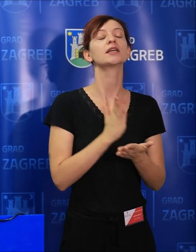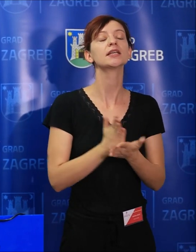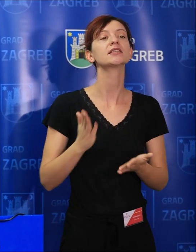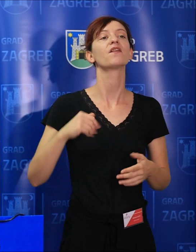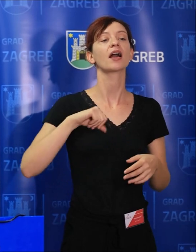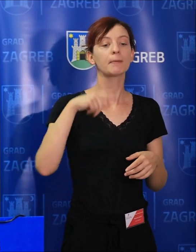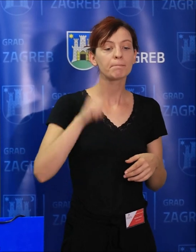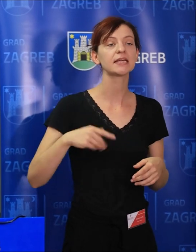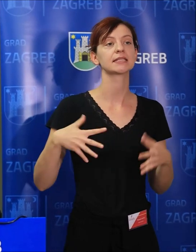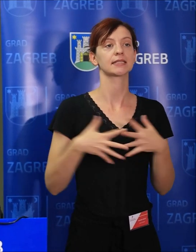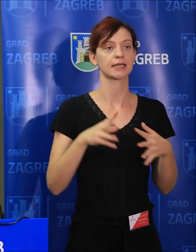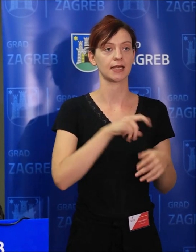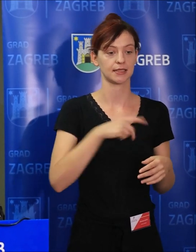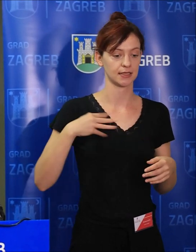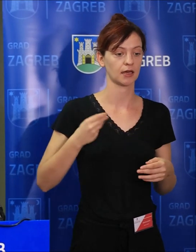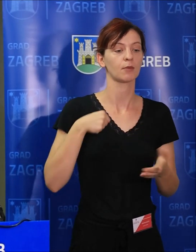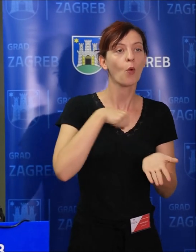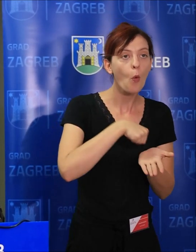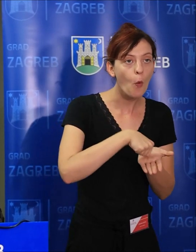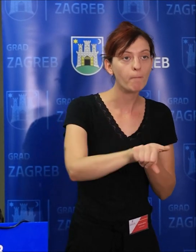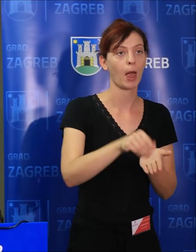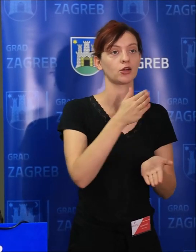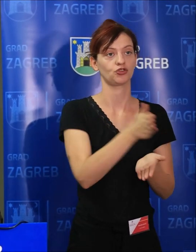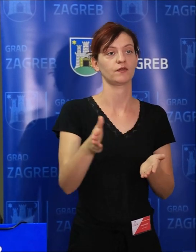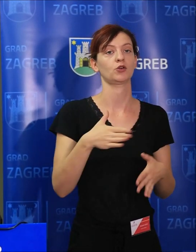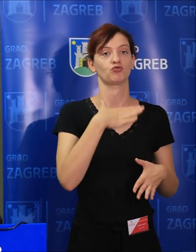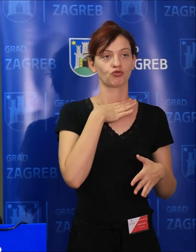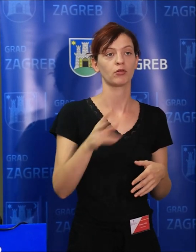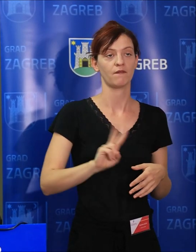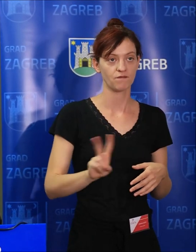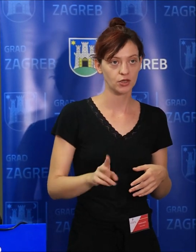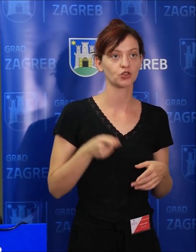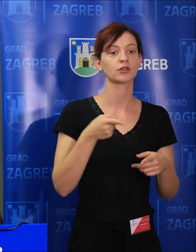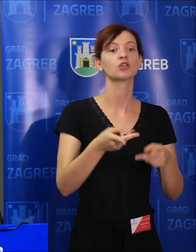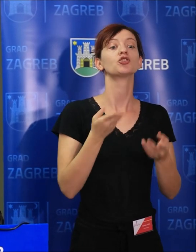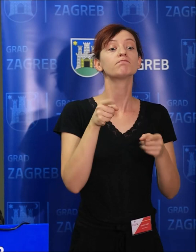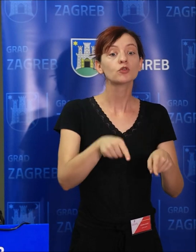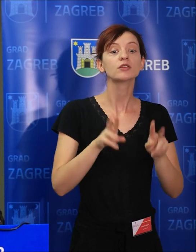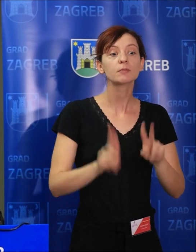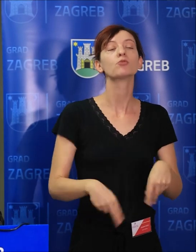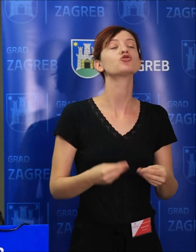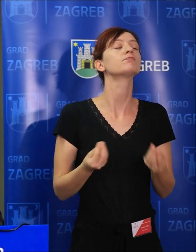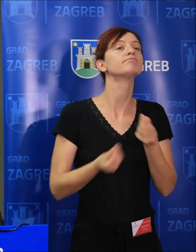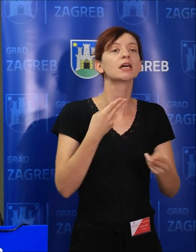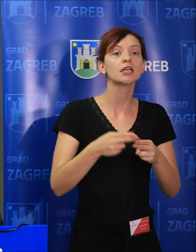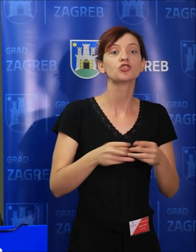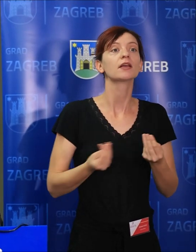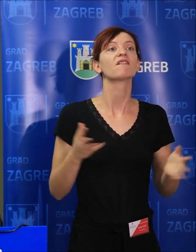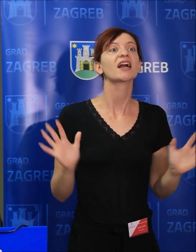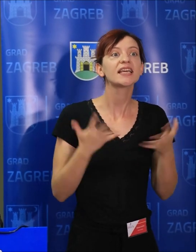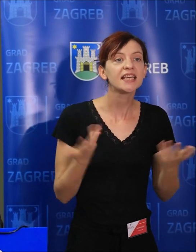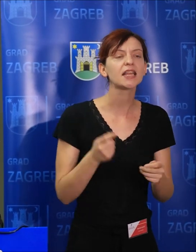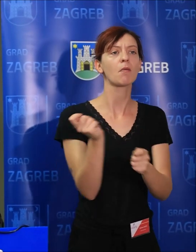a koji omogućuju školama da na adekvatan način odgovore na sve ono što se može pojaviti taj dan u školi. Od bilo kakve hitne